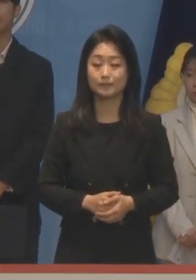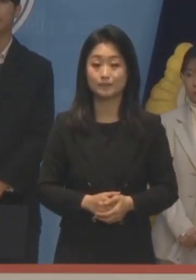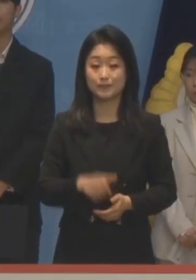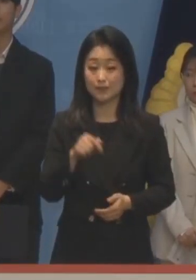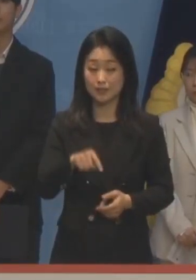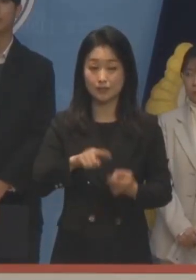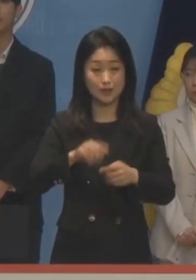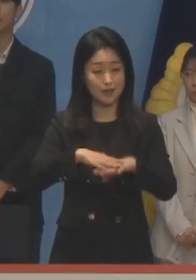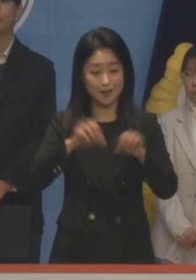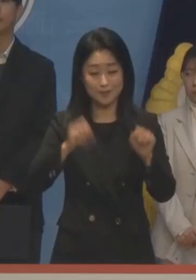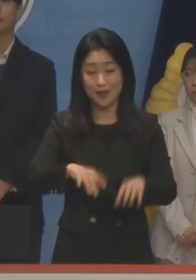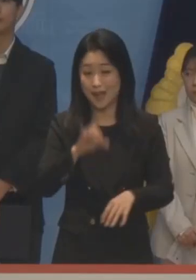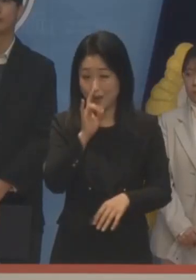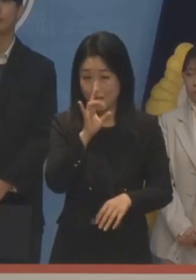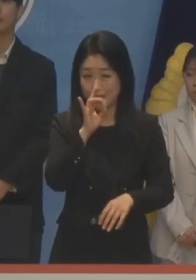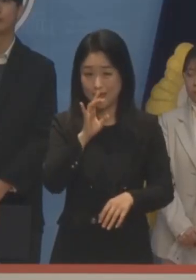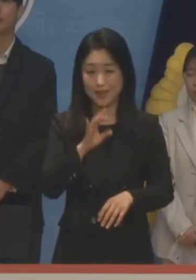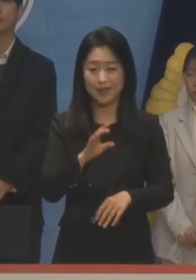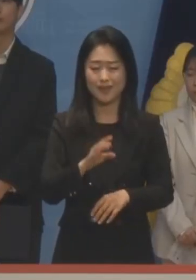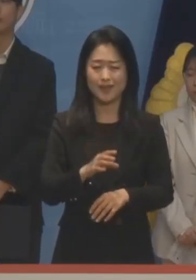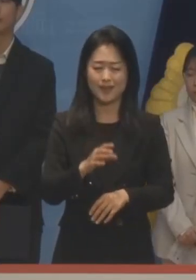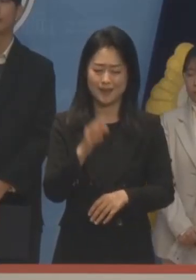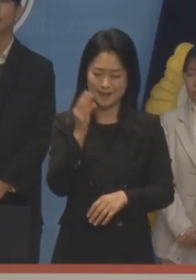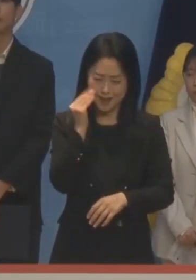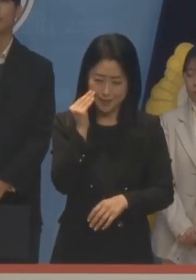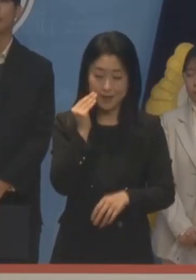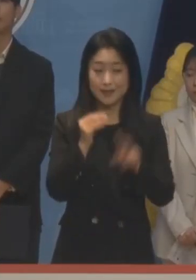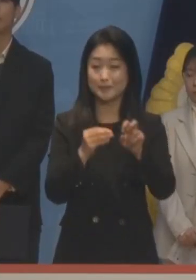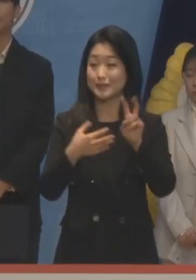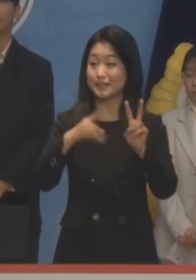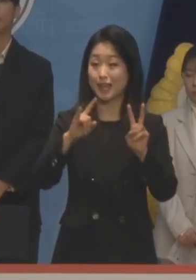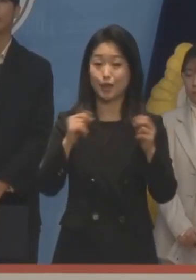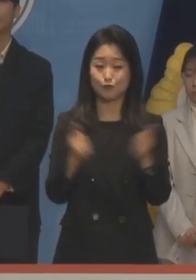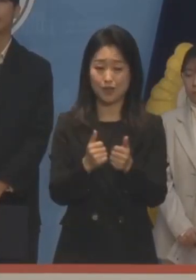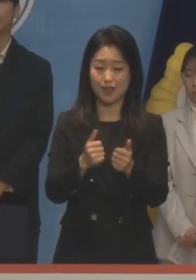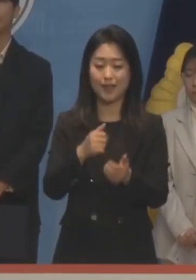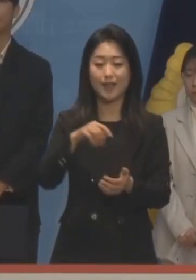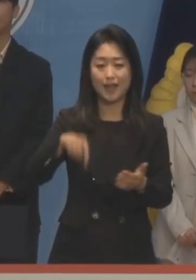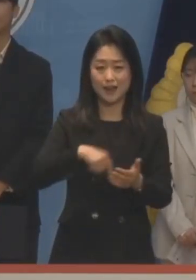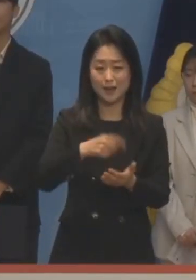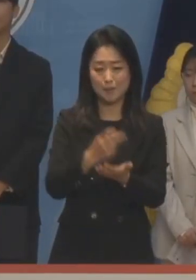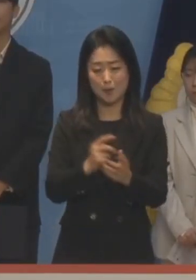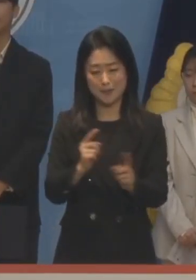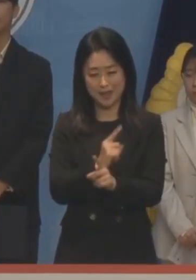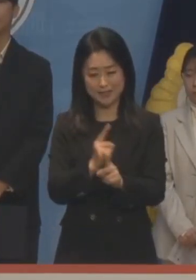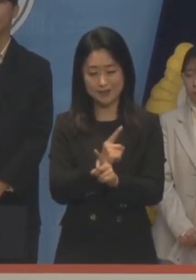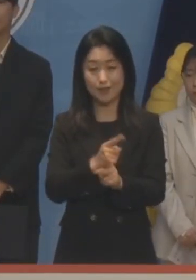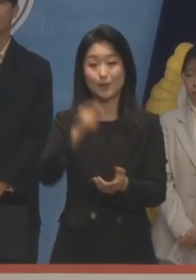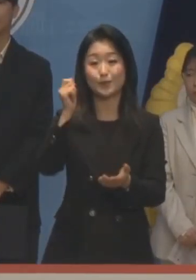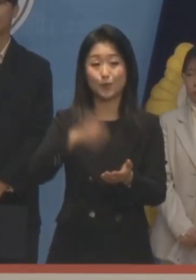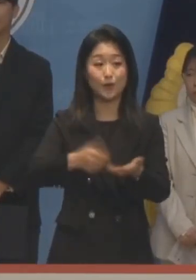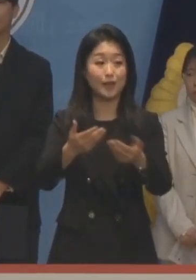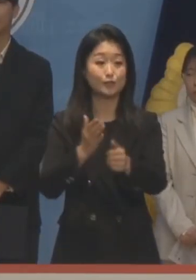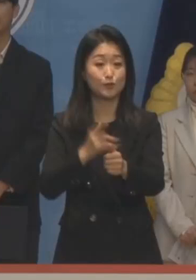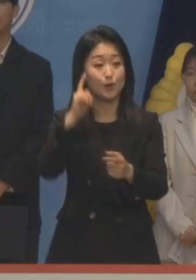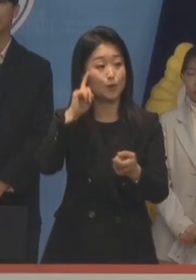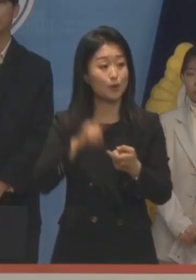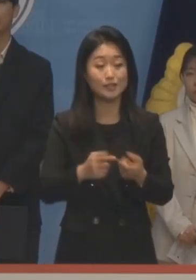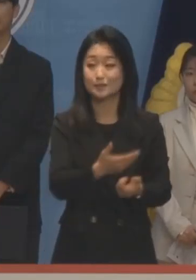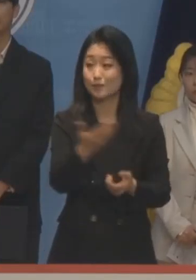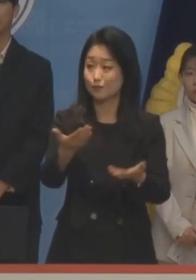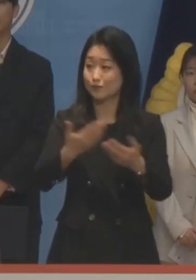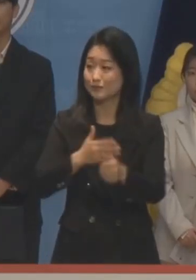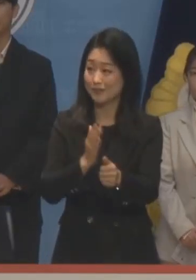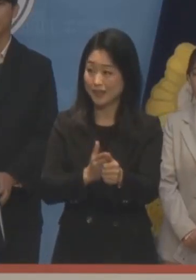무산되지 않도록 반드시 22대 국회에서 세트법이 통과될 수 있도록 많은 지지와 관심을